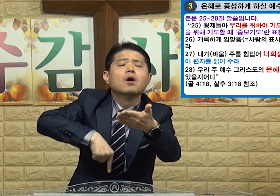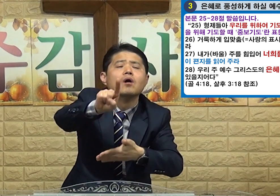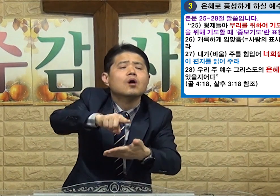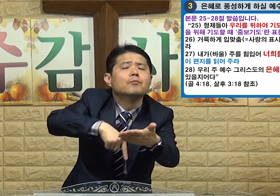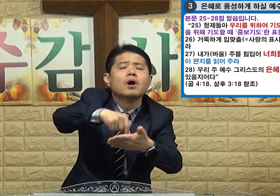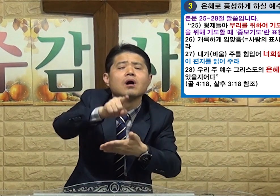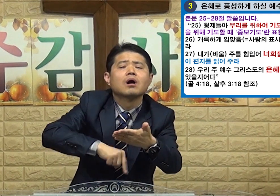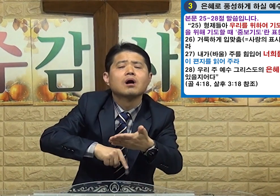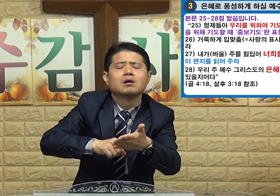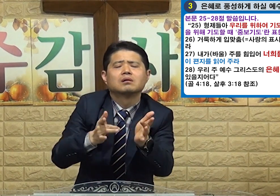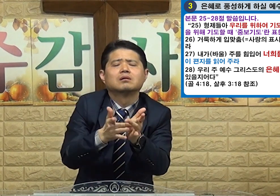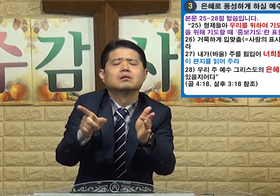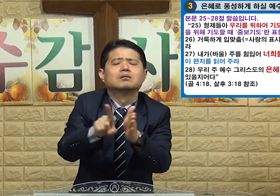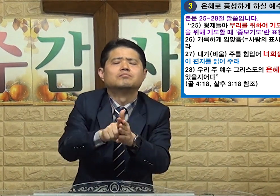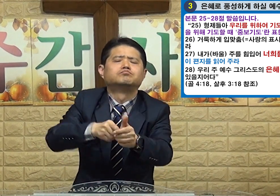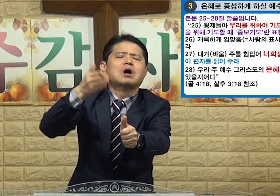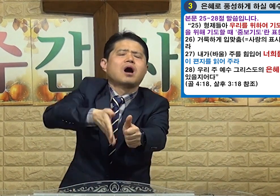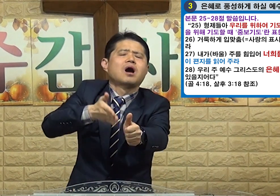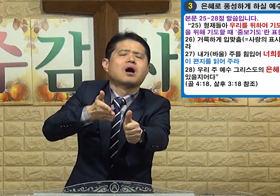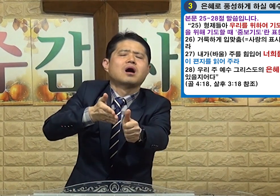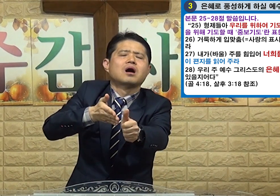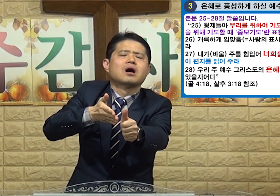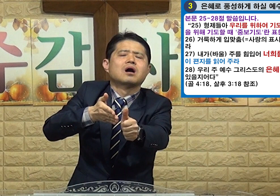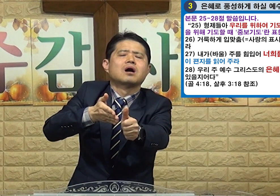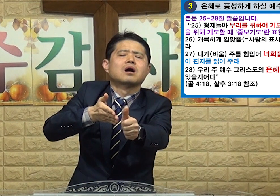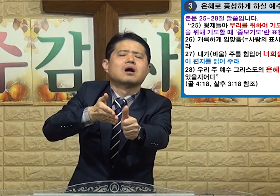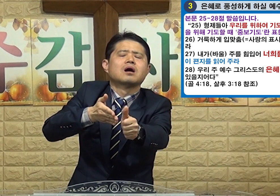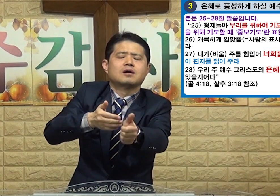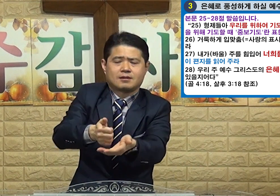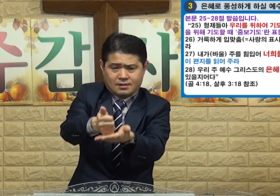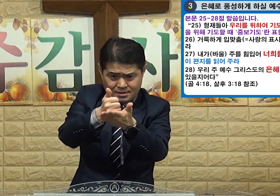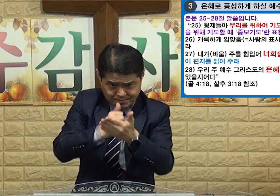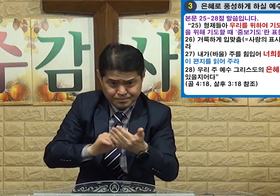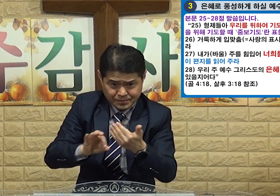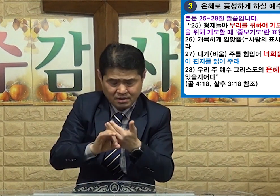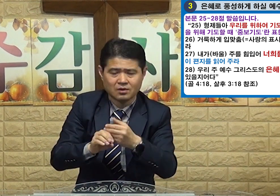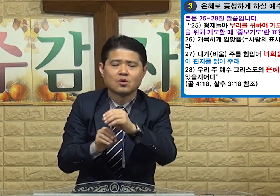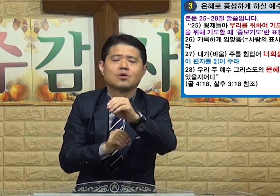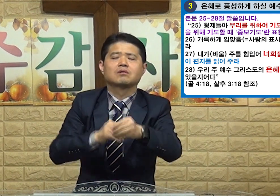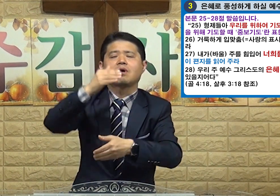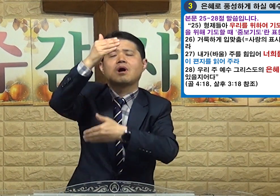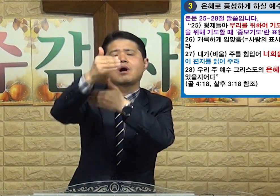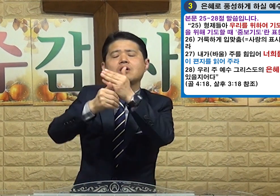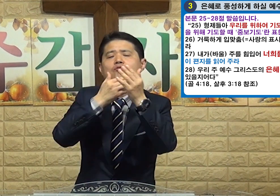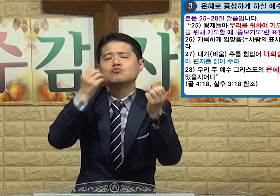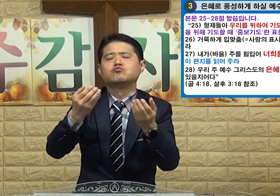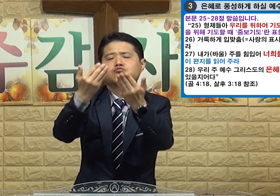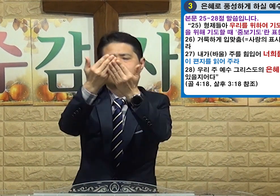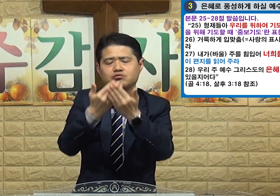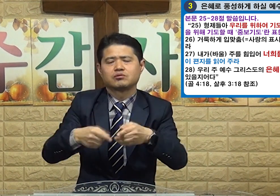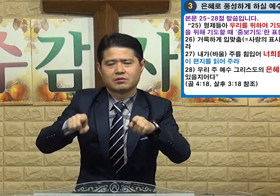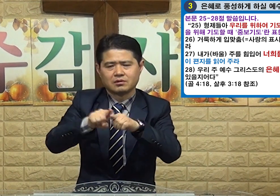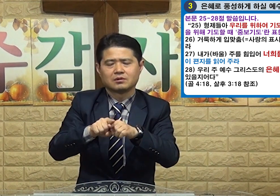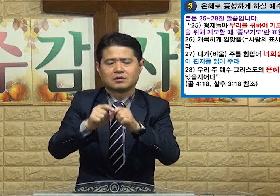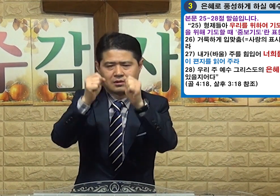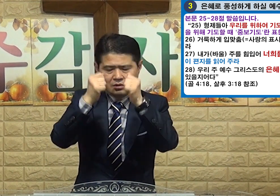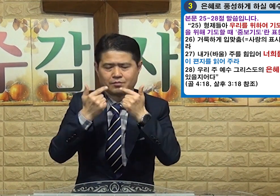감사하는 마음으로 이 값없이 베푸는 것은 예수님을 우리의 은혜로서 초대를 한다면